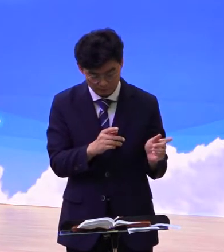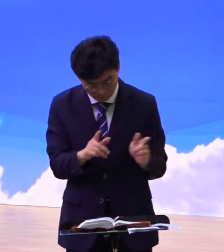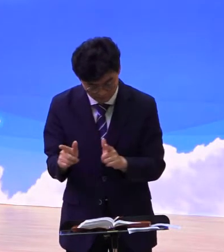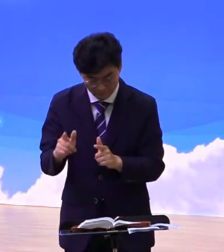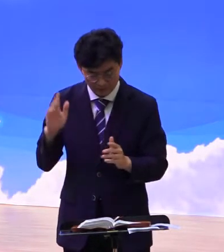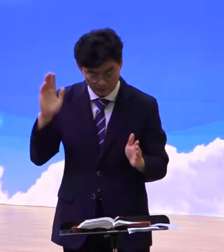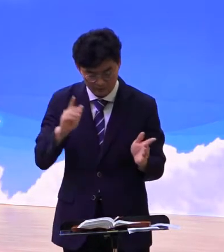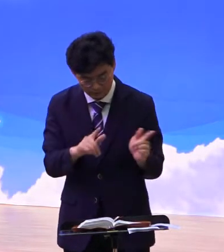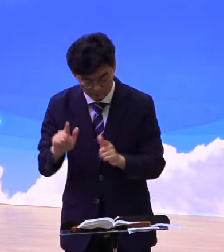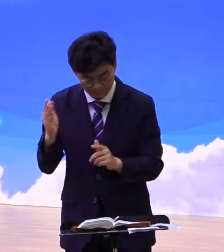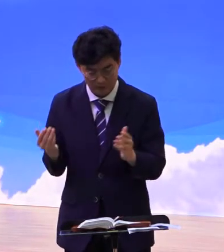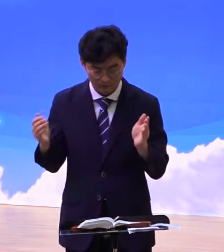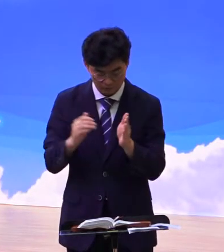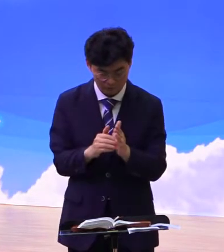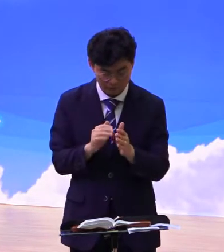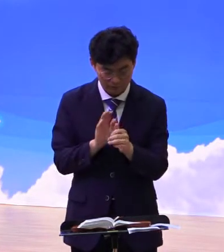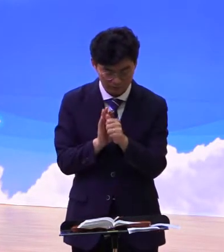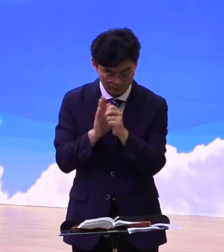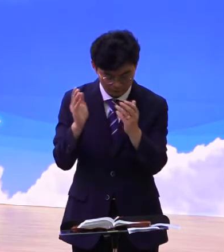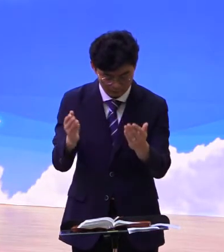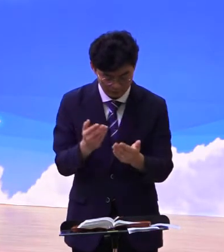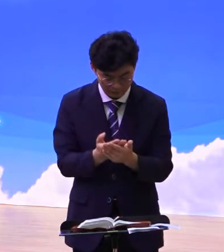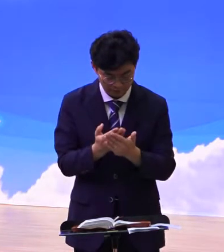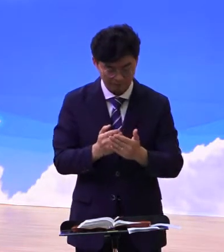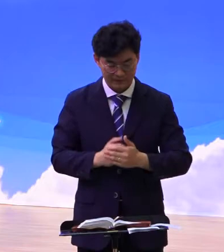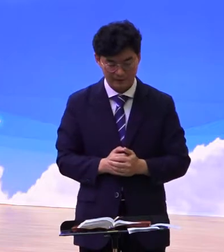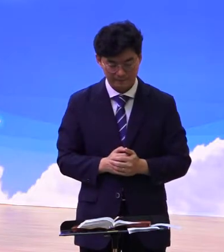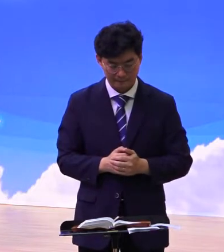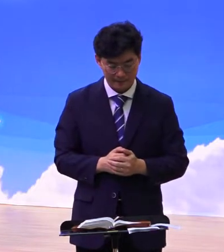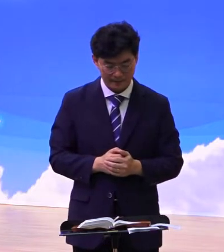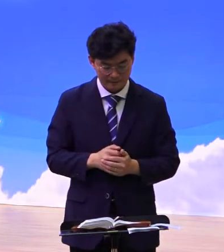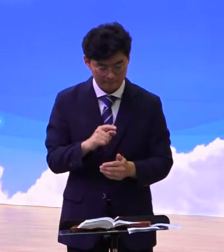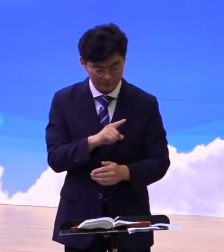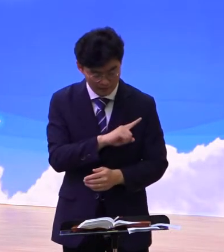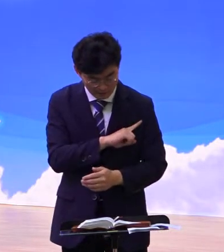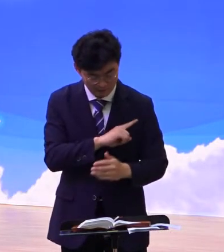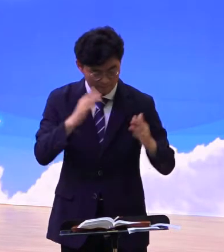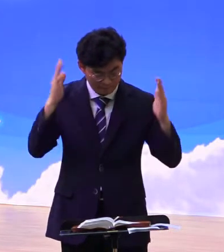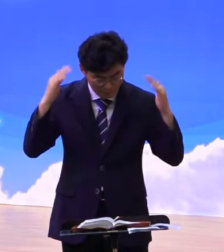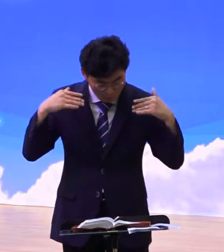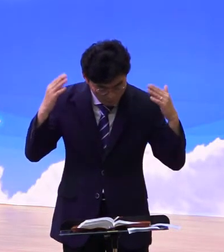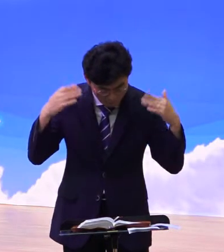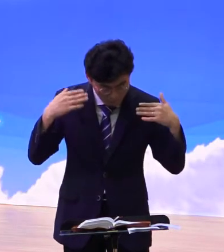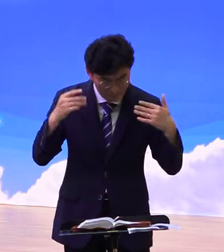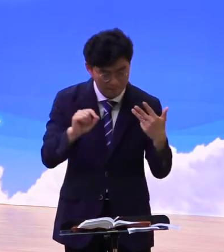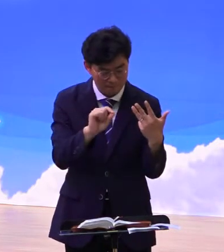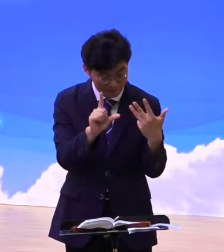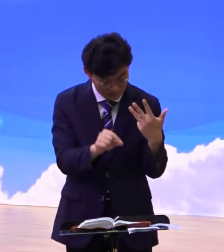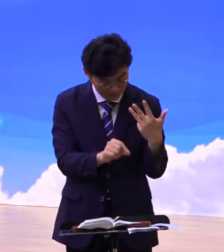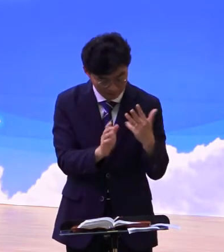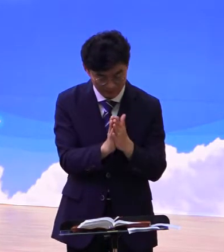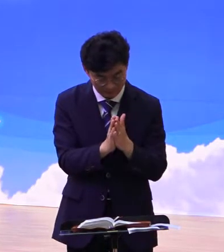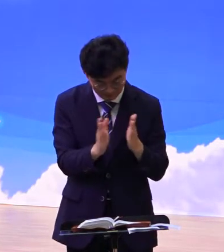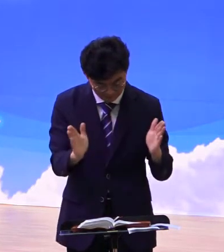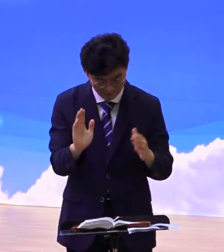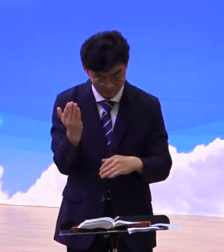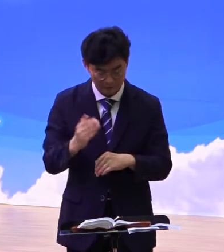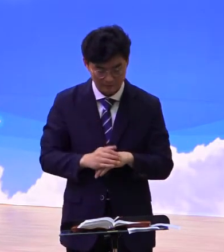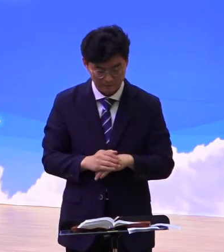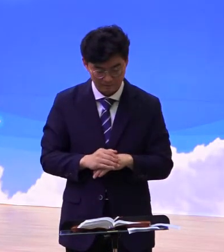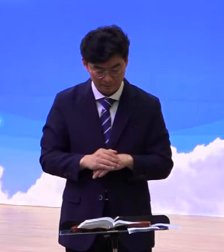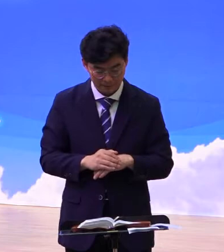간절히 바라고 원합니다. 가장 무더운 8월의 시작입니다. 또한 많은